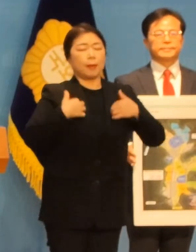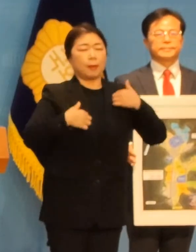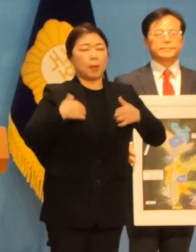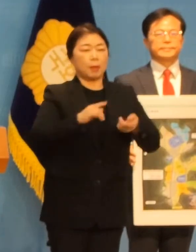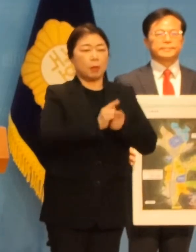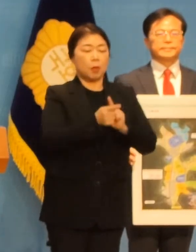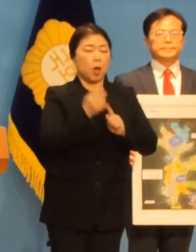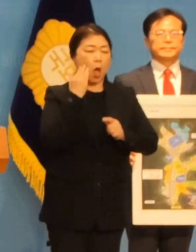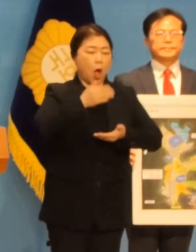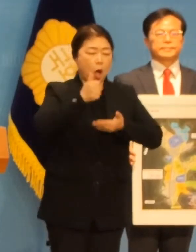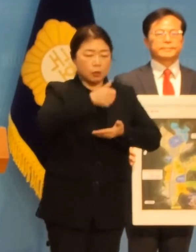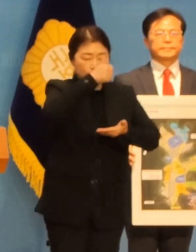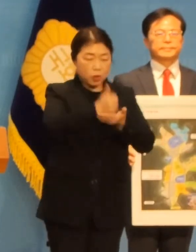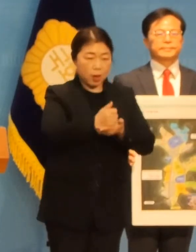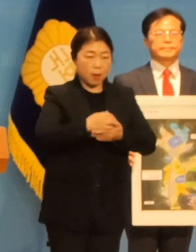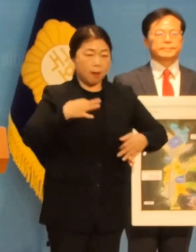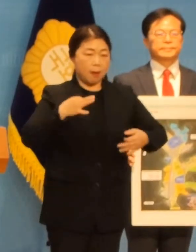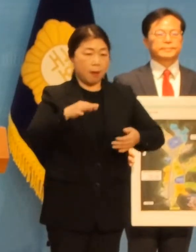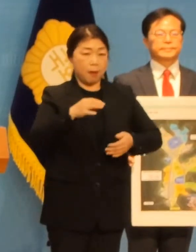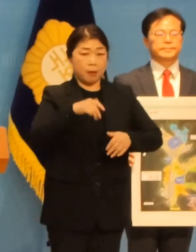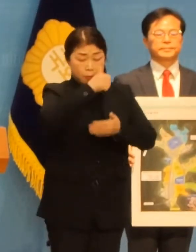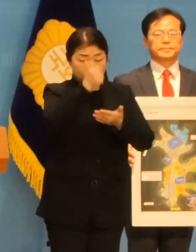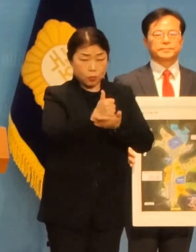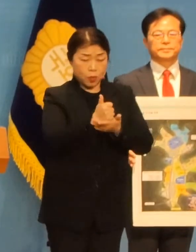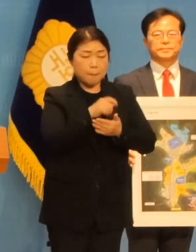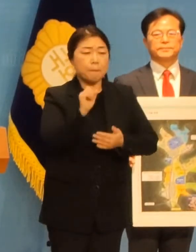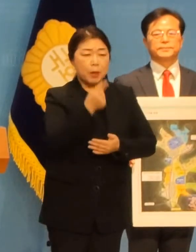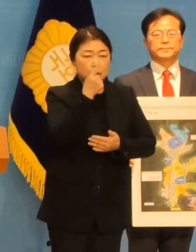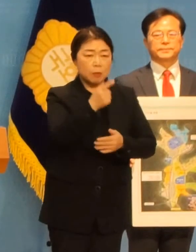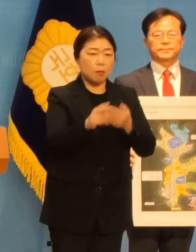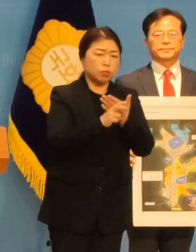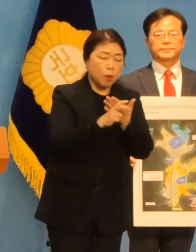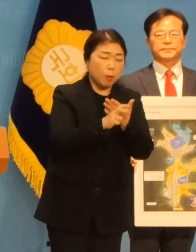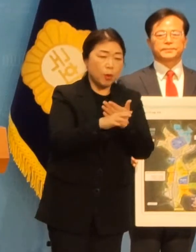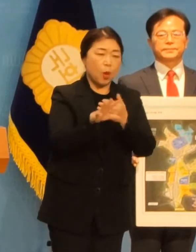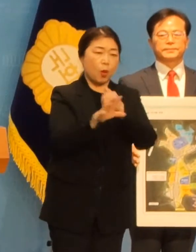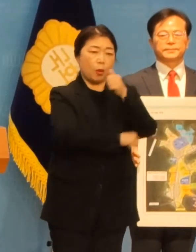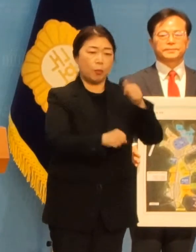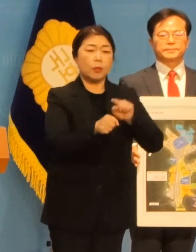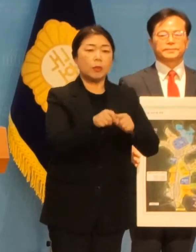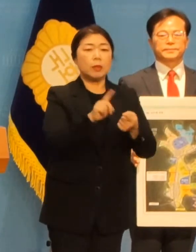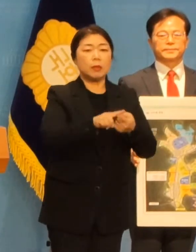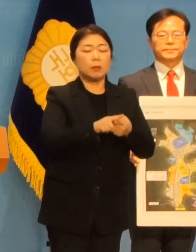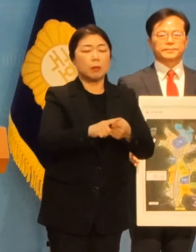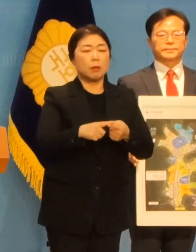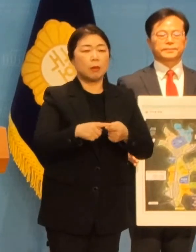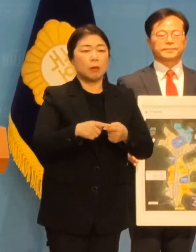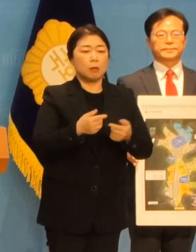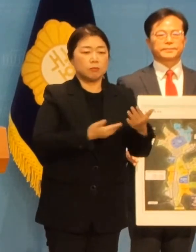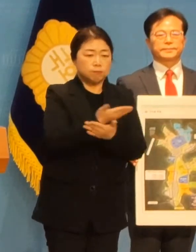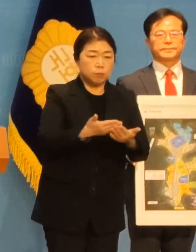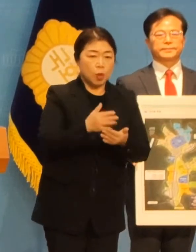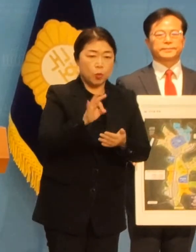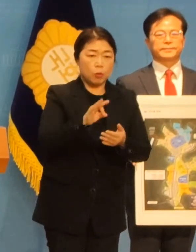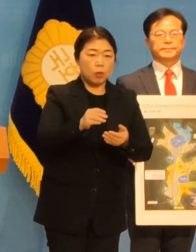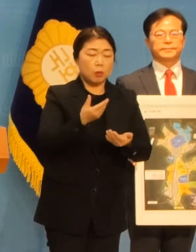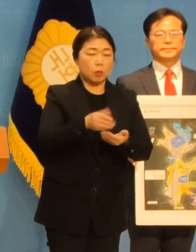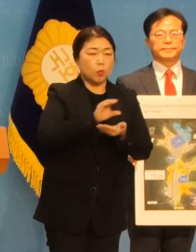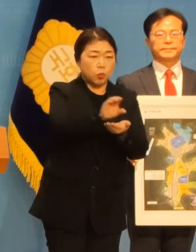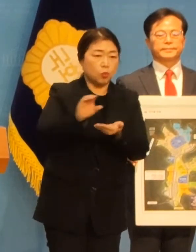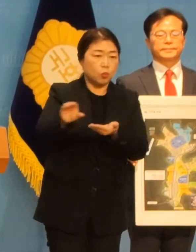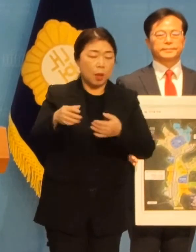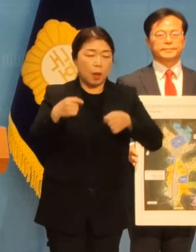뜻인데 범죄자들이 즐거움을 나누면 안 되죠. 국민께 당연한 정의와 공정, 상식이 되돌려져야 하는